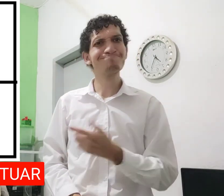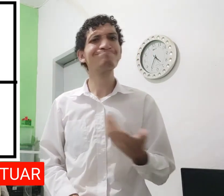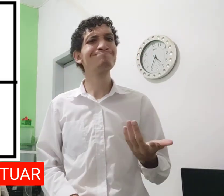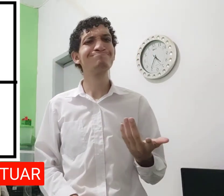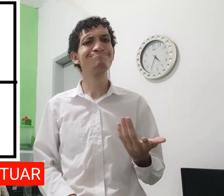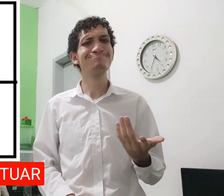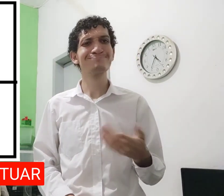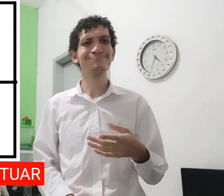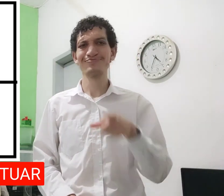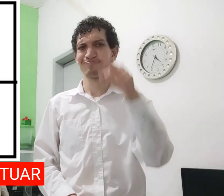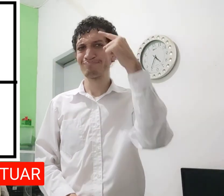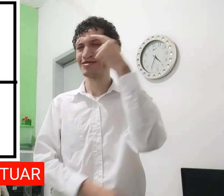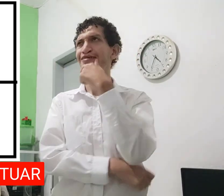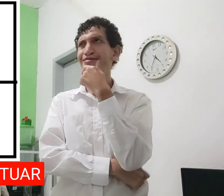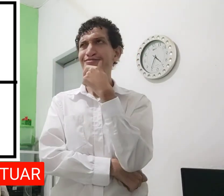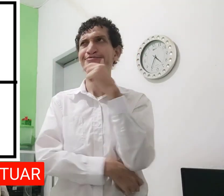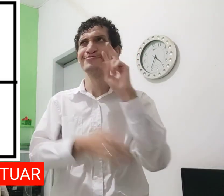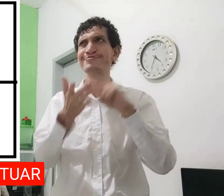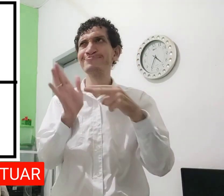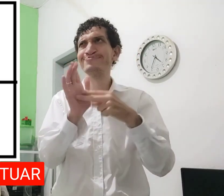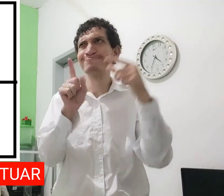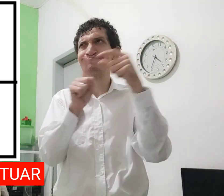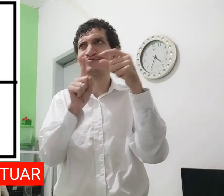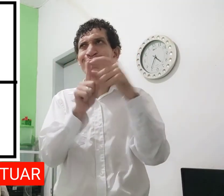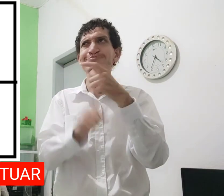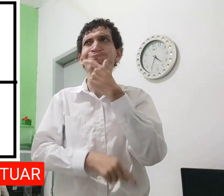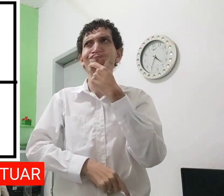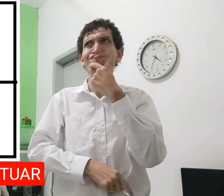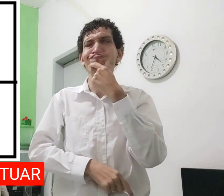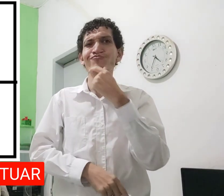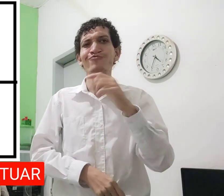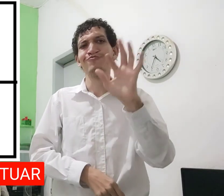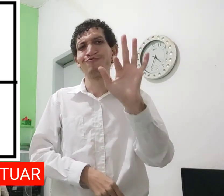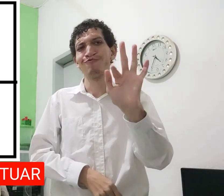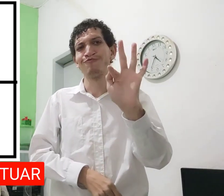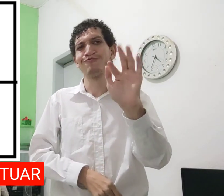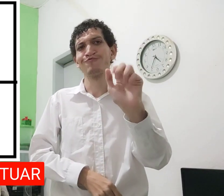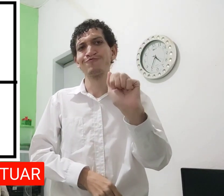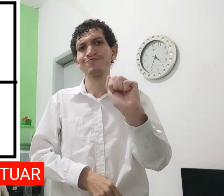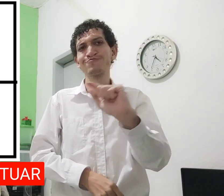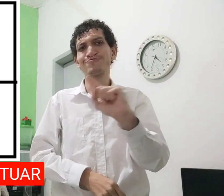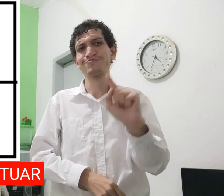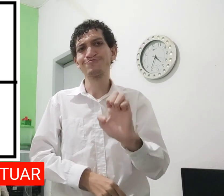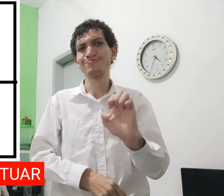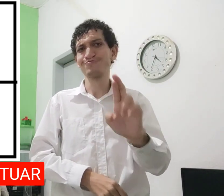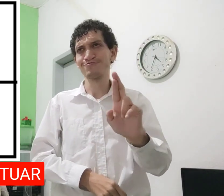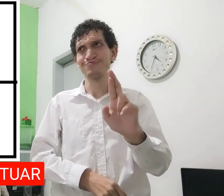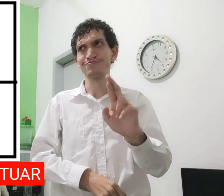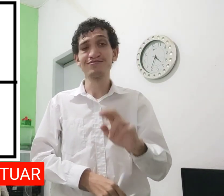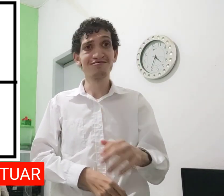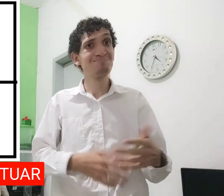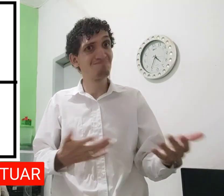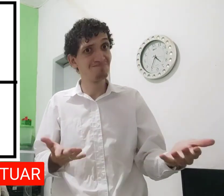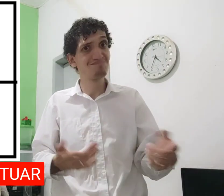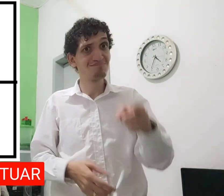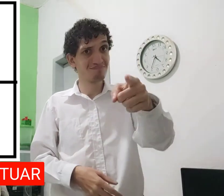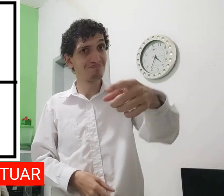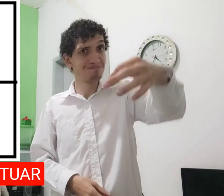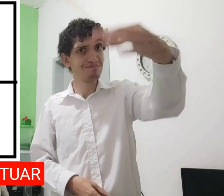e esses dois, o que é? É você pensar, significa que a palavra fazer, é